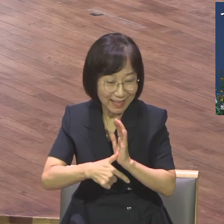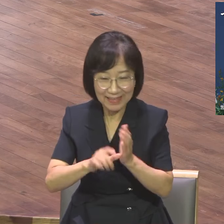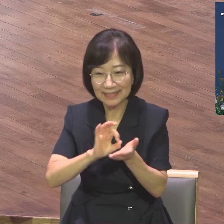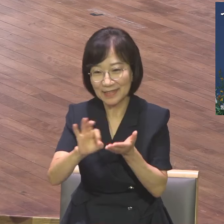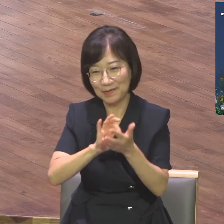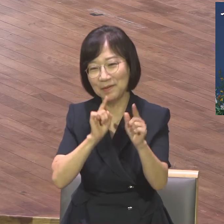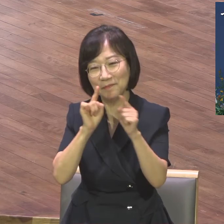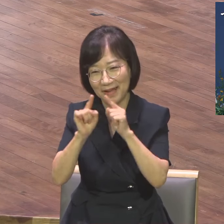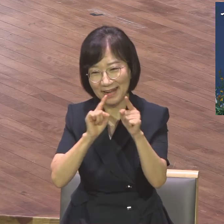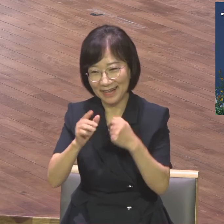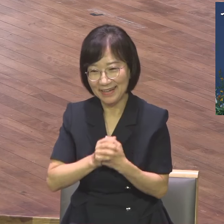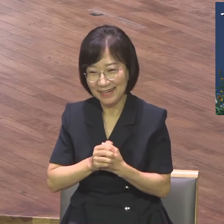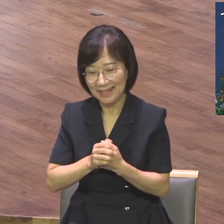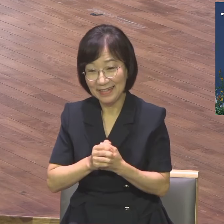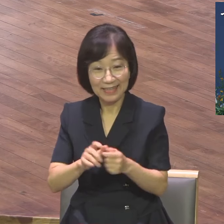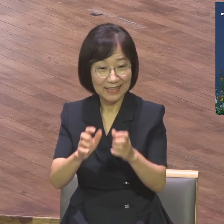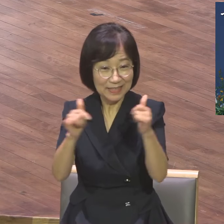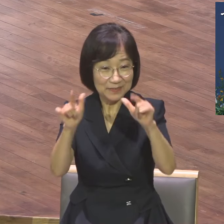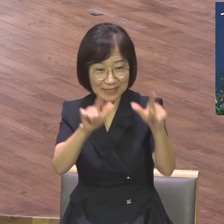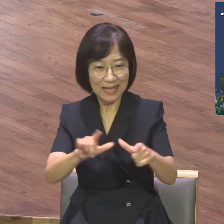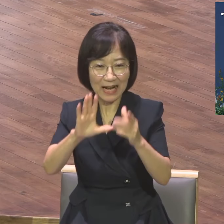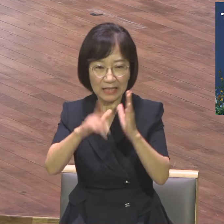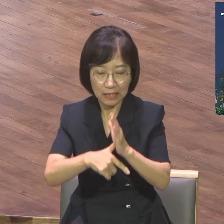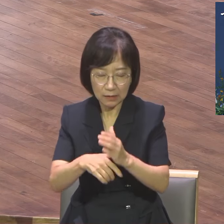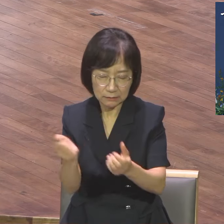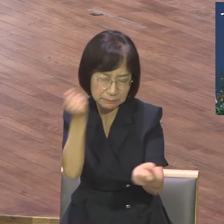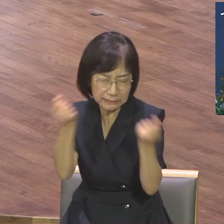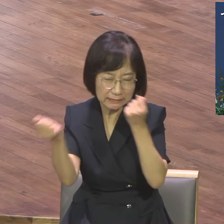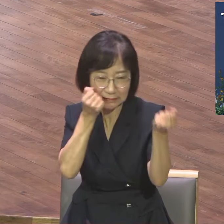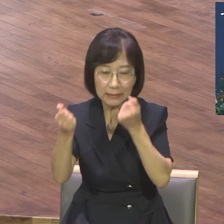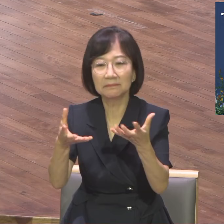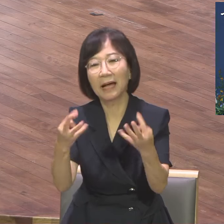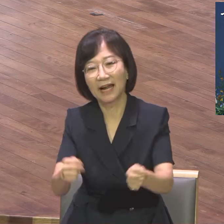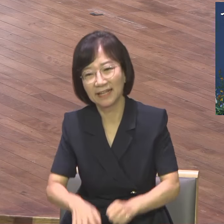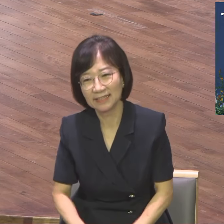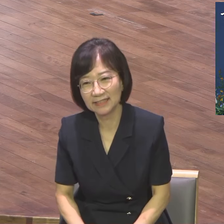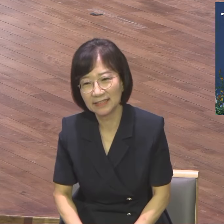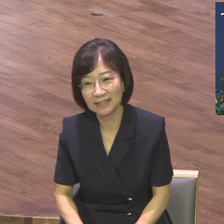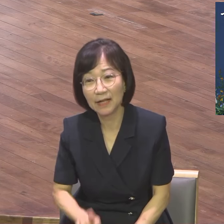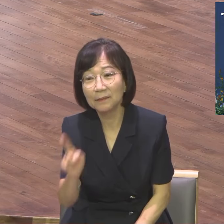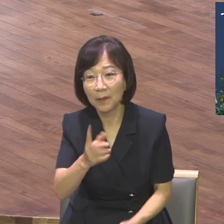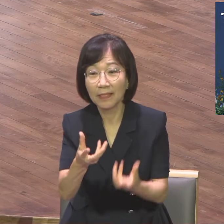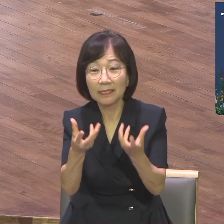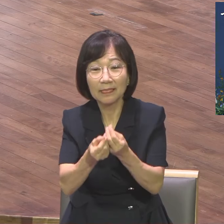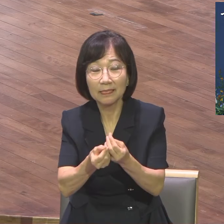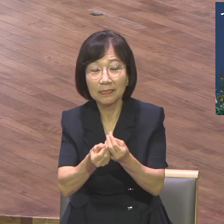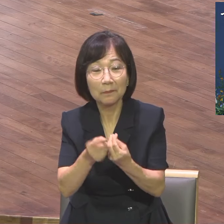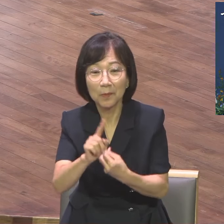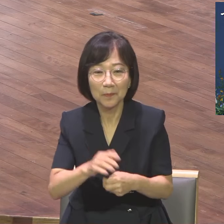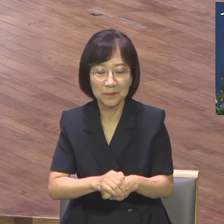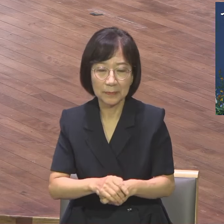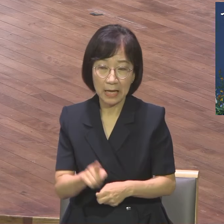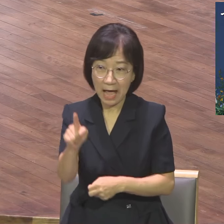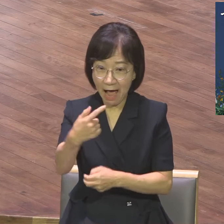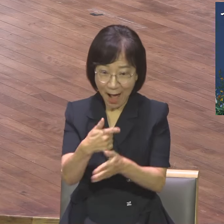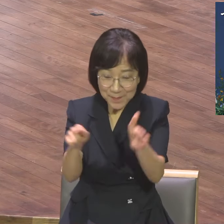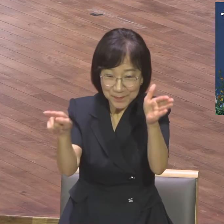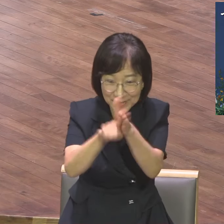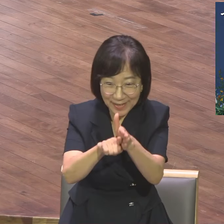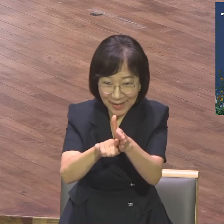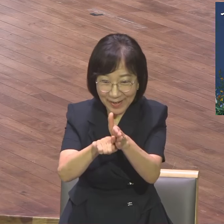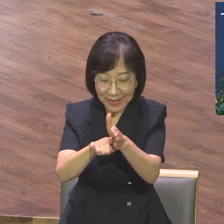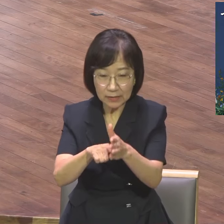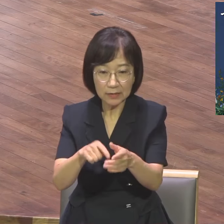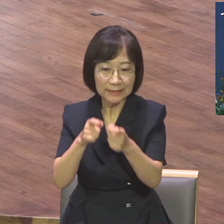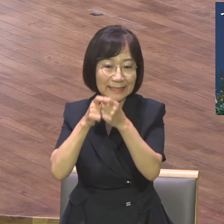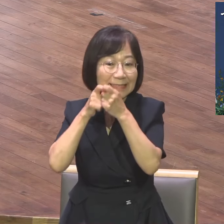인간 생활 가운데서 많이 발생하지요. 대표적인 것이 믿었던 지인에게 사기를